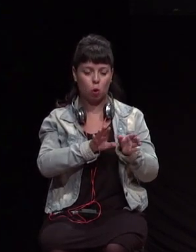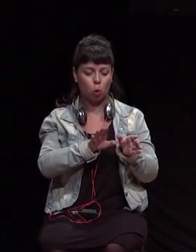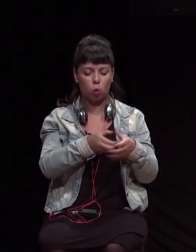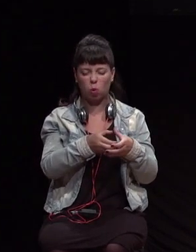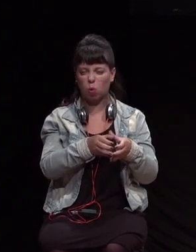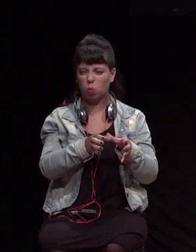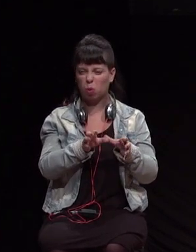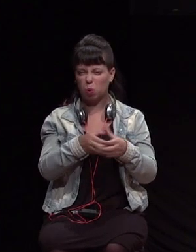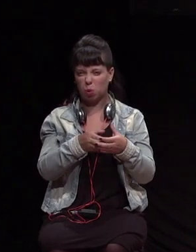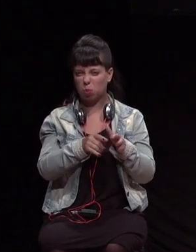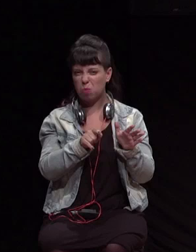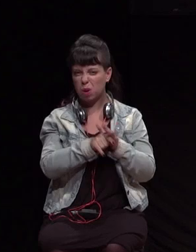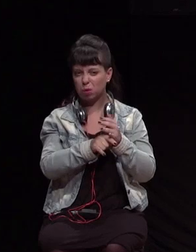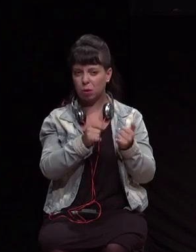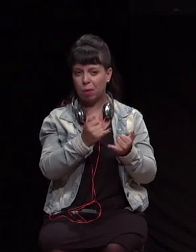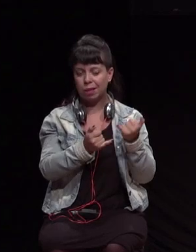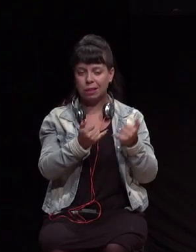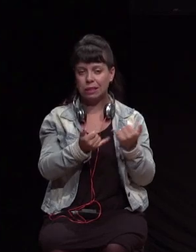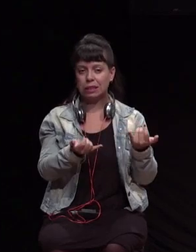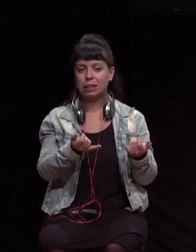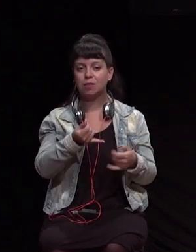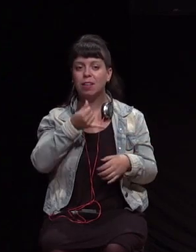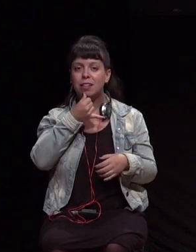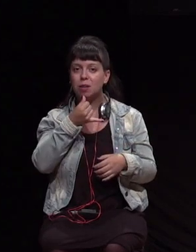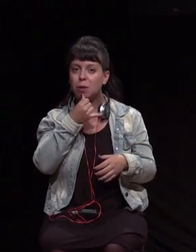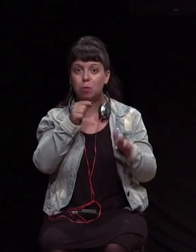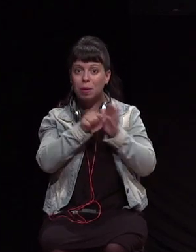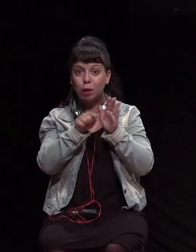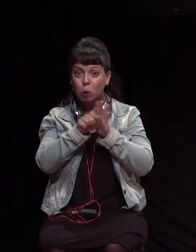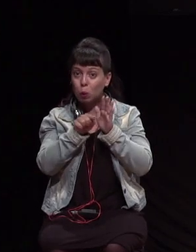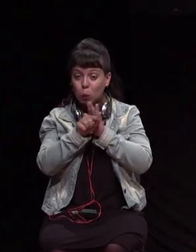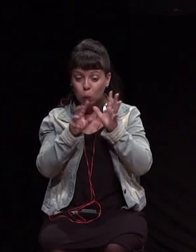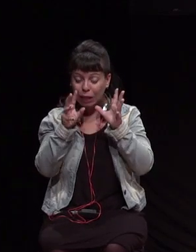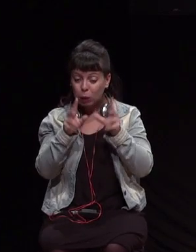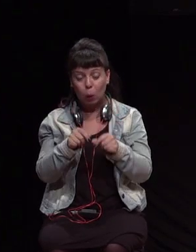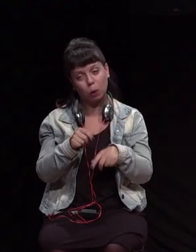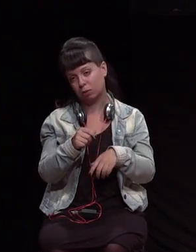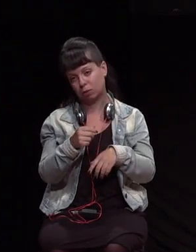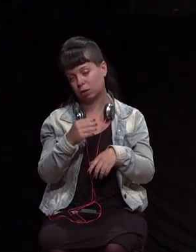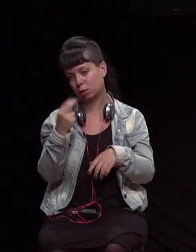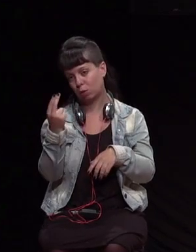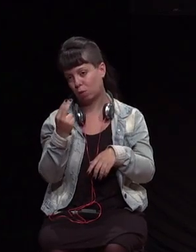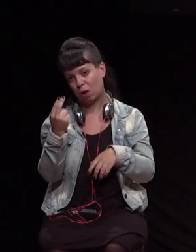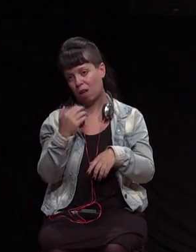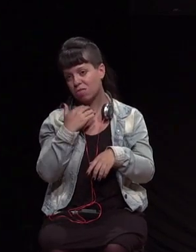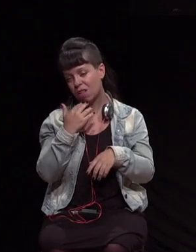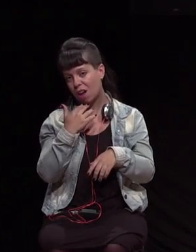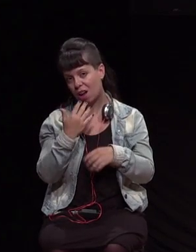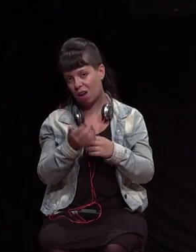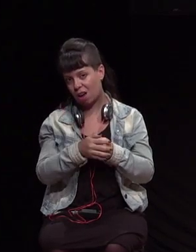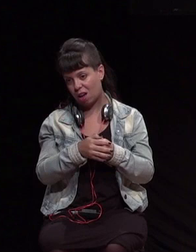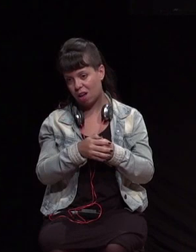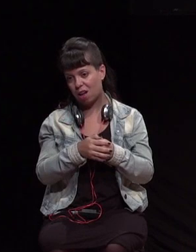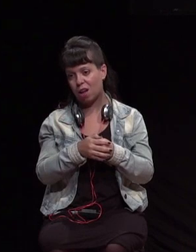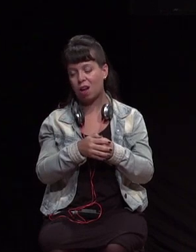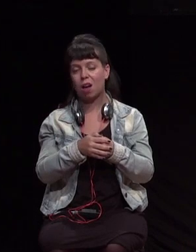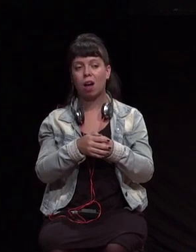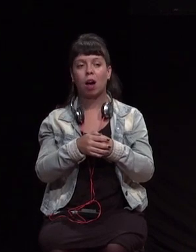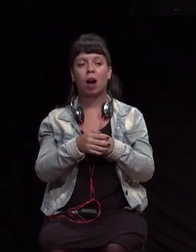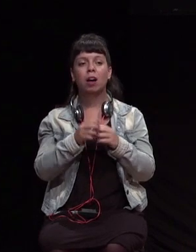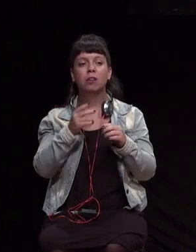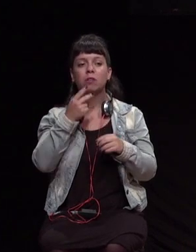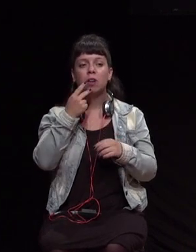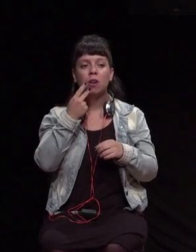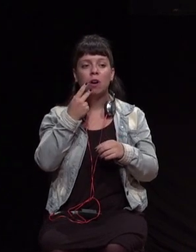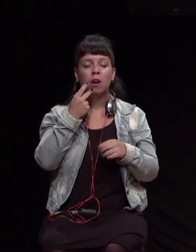gente colocar todas as perguntas enviadas, né? A gente falou hoje aqui entre interpretação polivocal, impressão